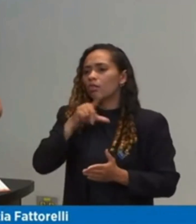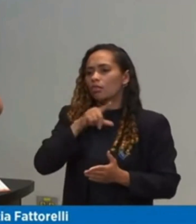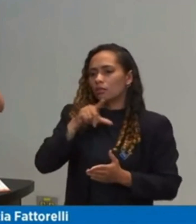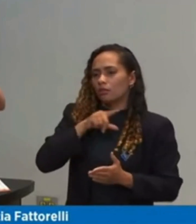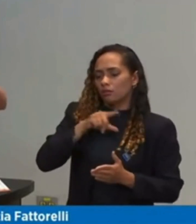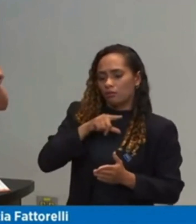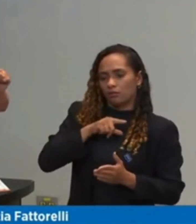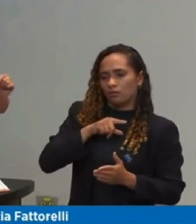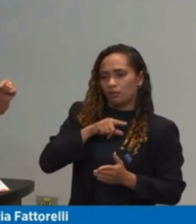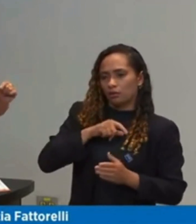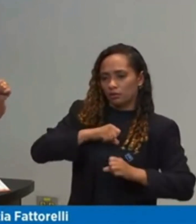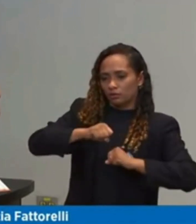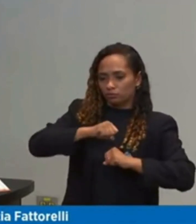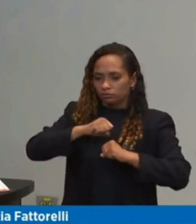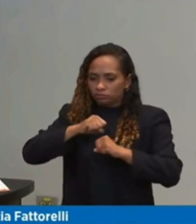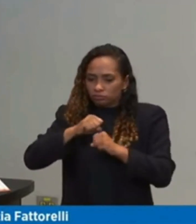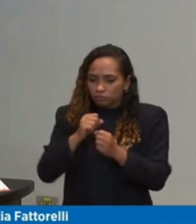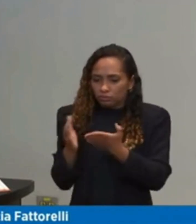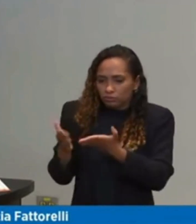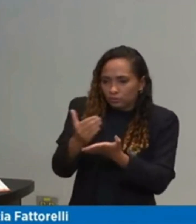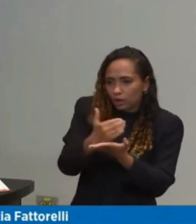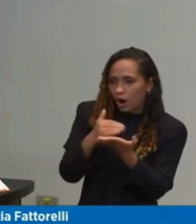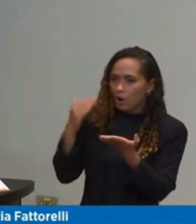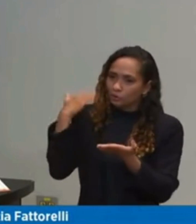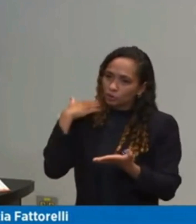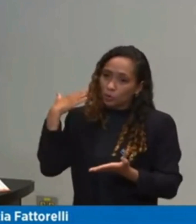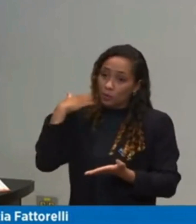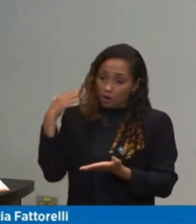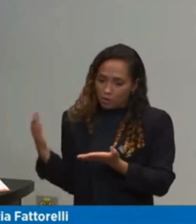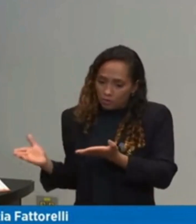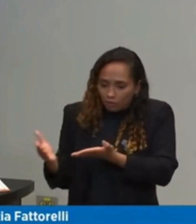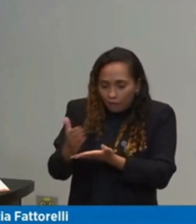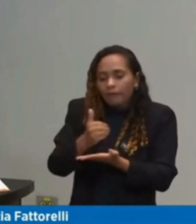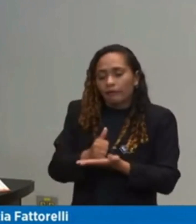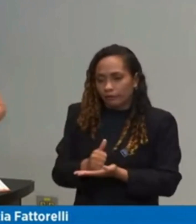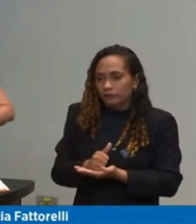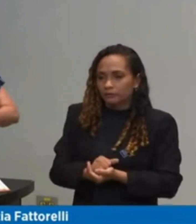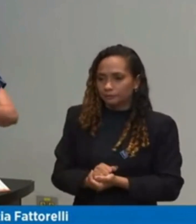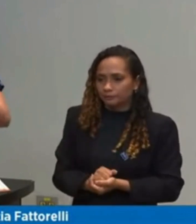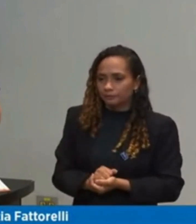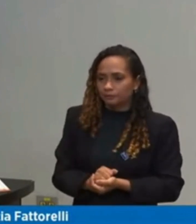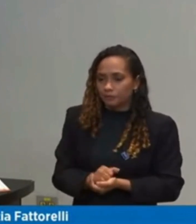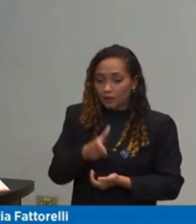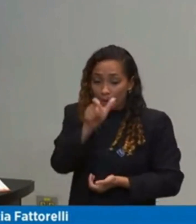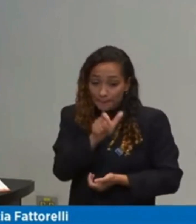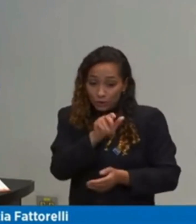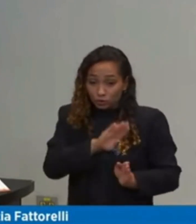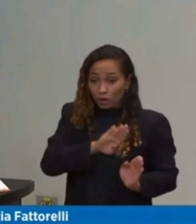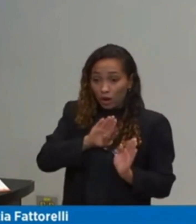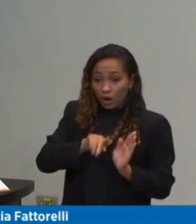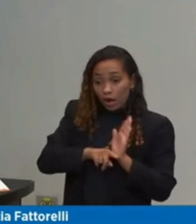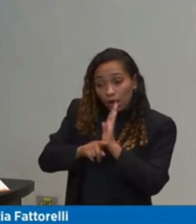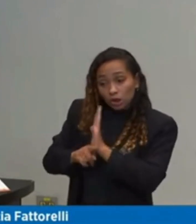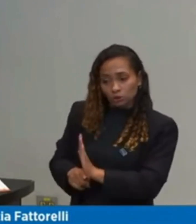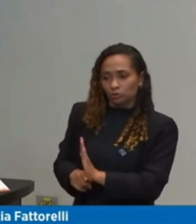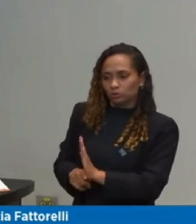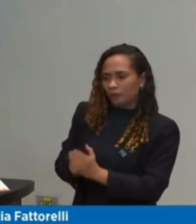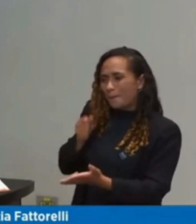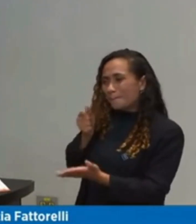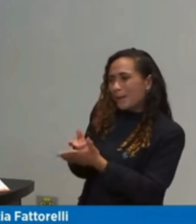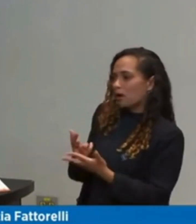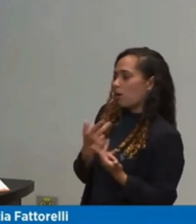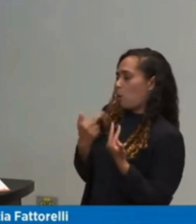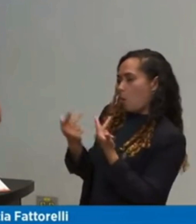durante o fluxo do recurso na rede bancária arrecadadora. O contribuinte paga o tributo do mesmo